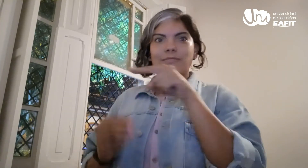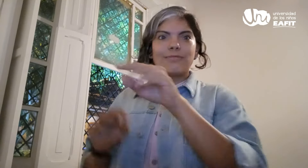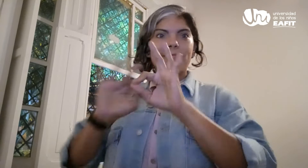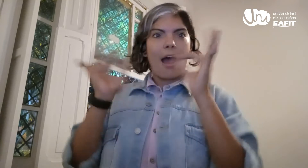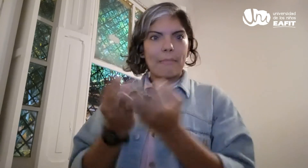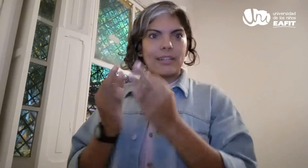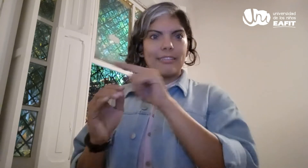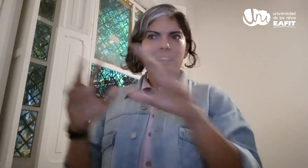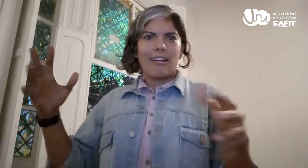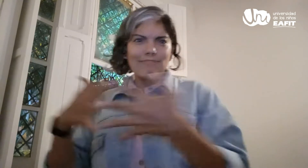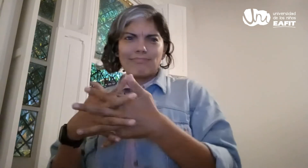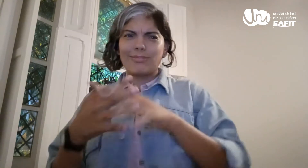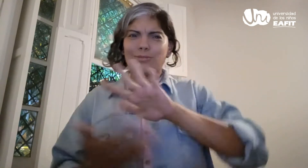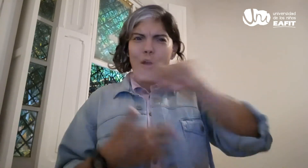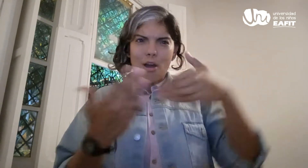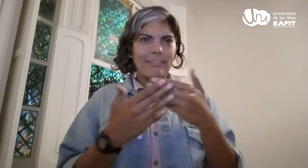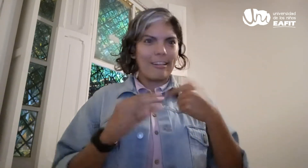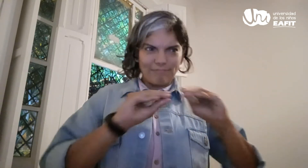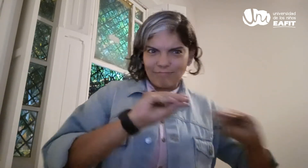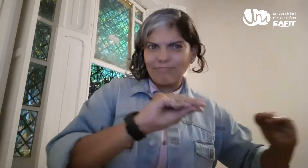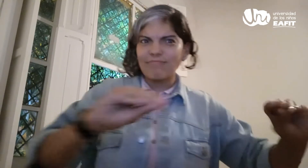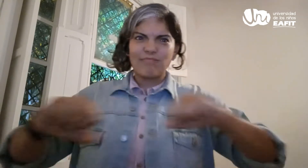sintonía con esta lengua y se logren procesos adaptativos.